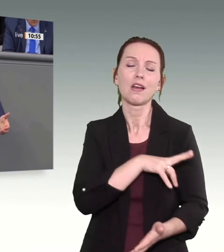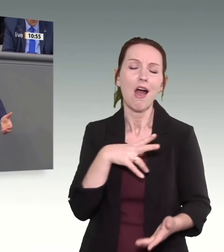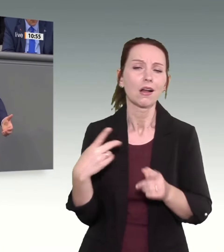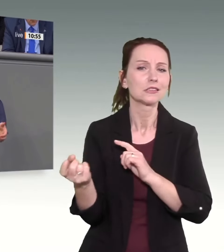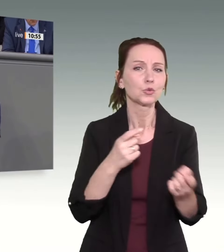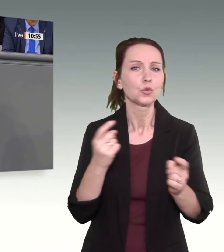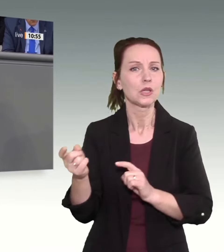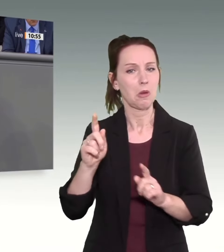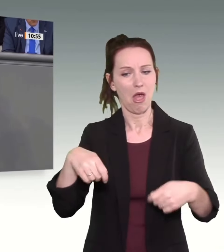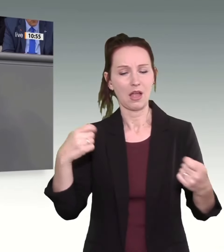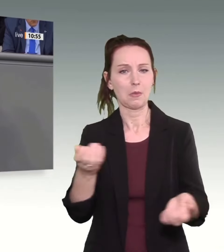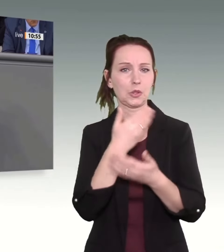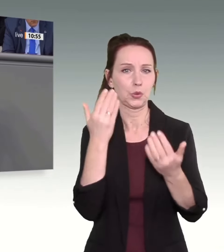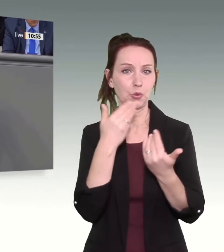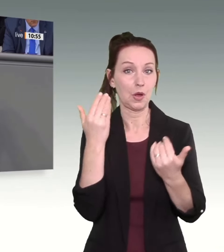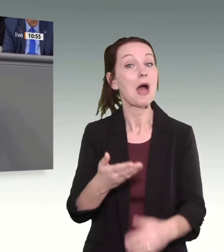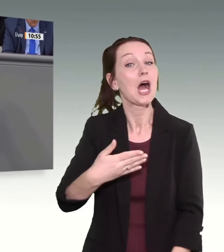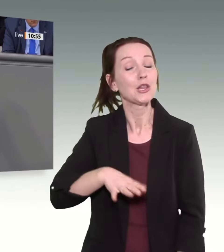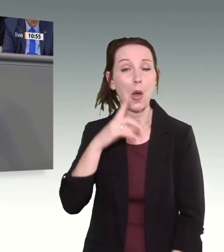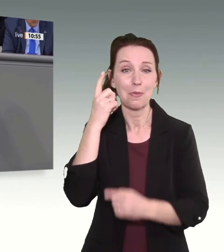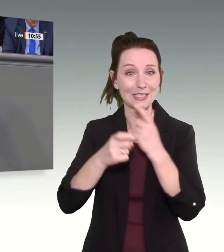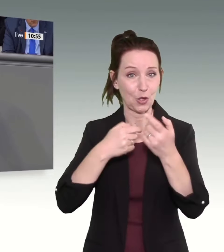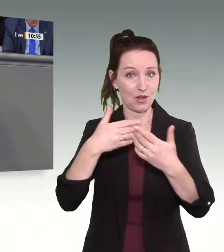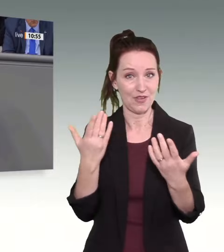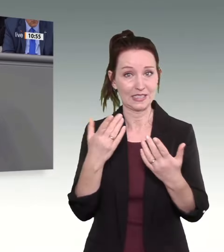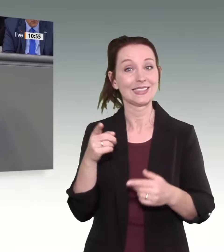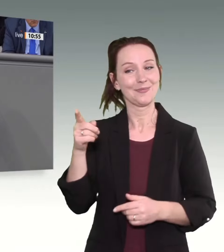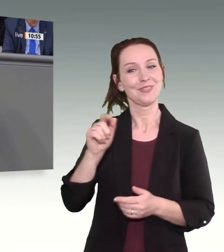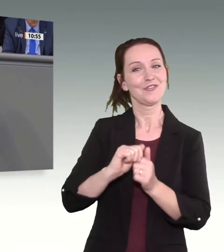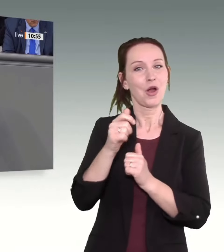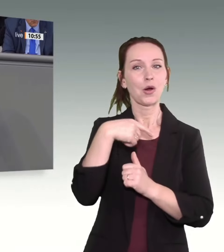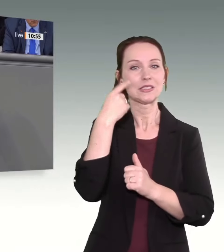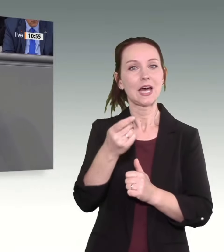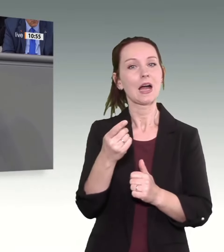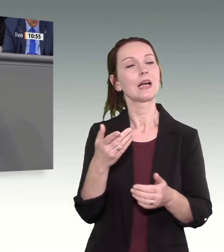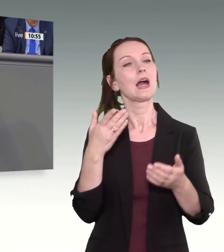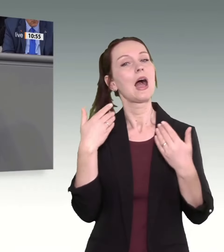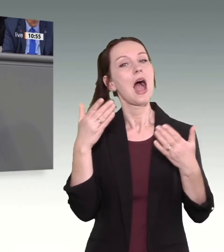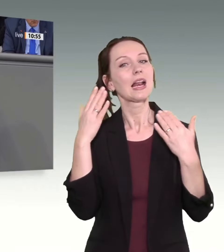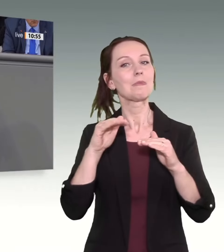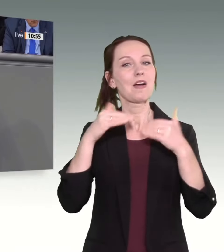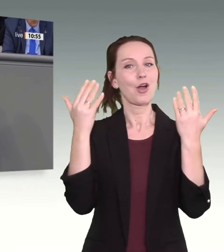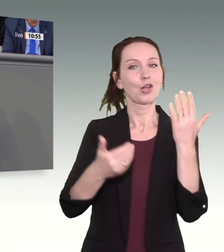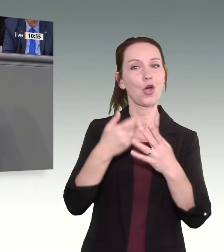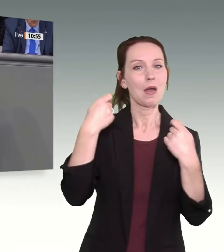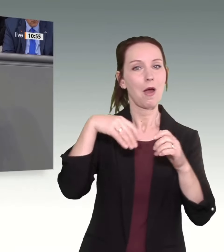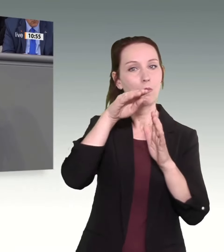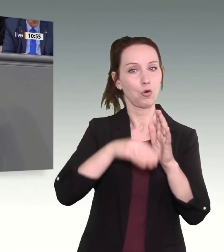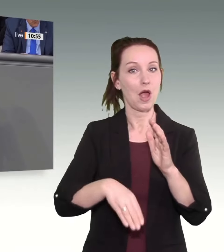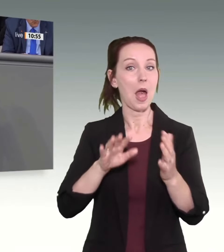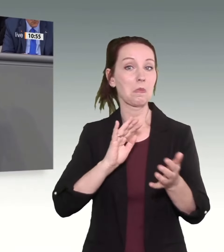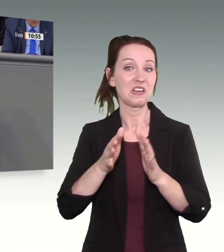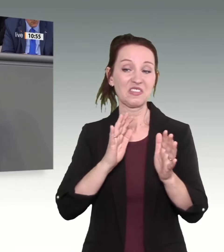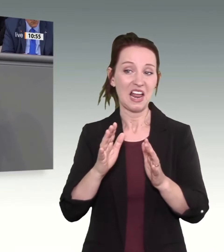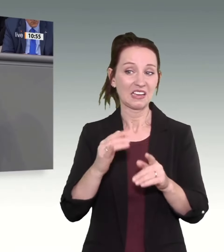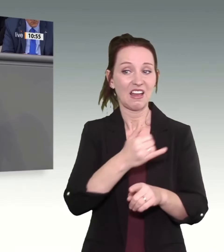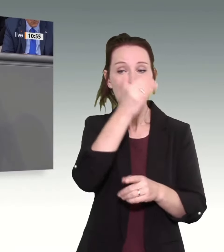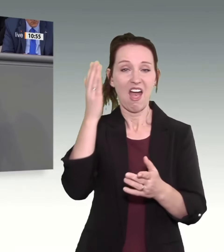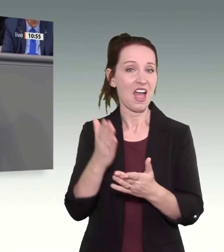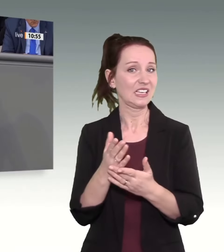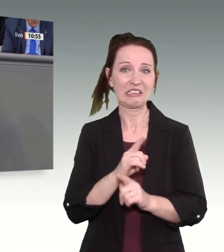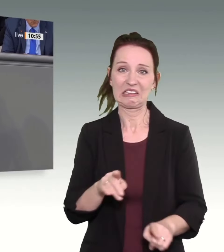ausreichen kann. Mittelaufstockung eher unwahrscheinlich. Wo bleibt die Planbarkeit? Wo bleibt die Verlässlichkeit, meine Damen und Herren? Und